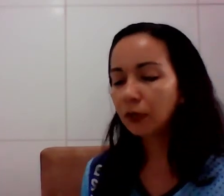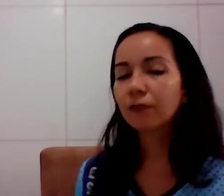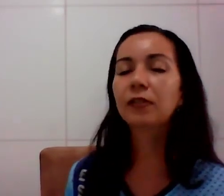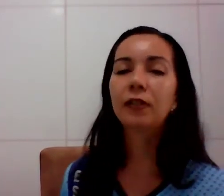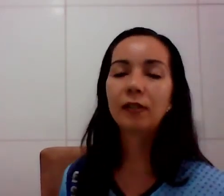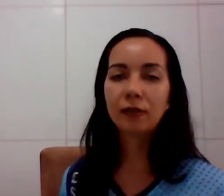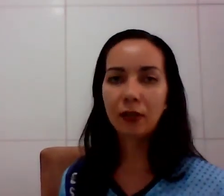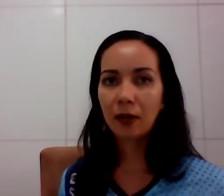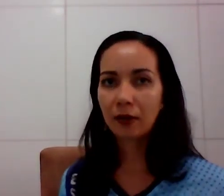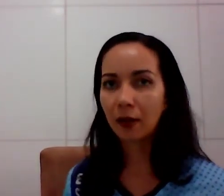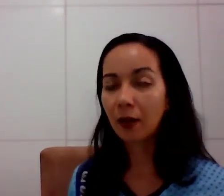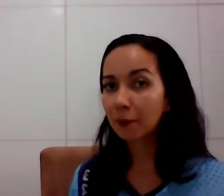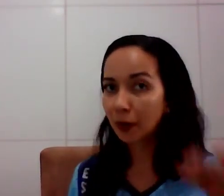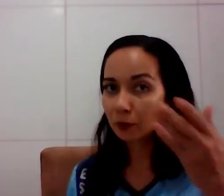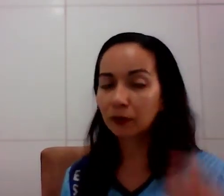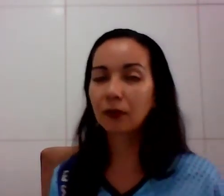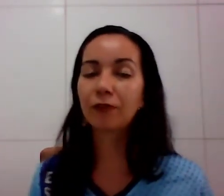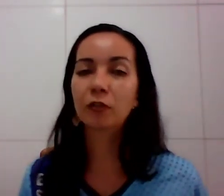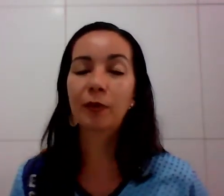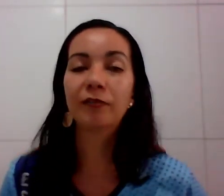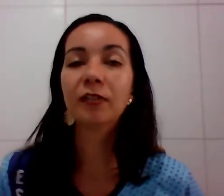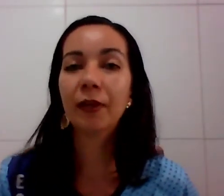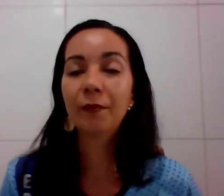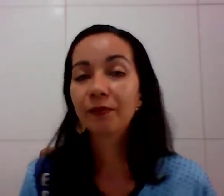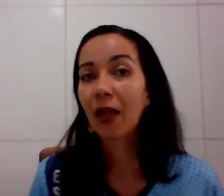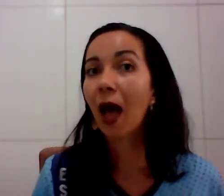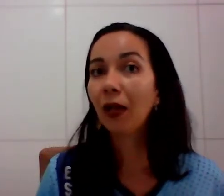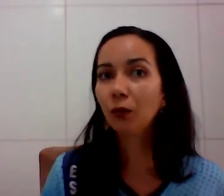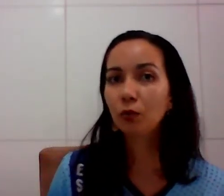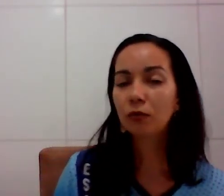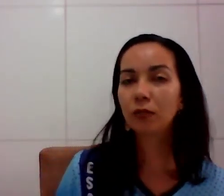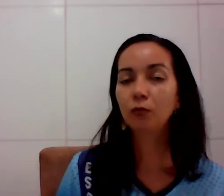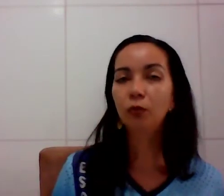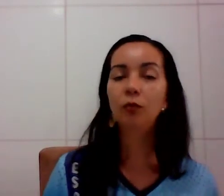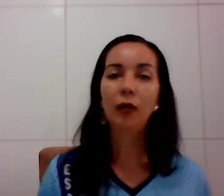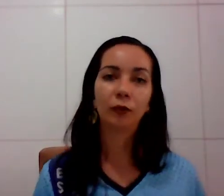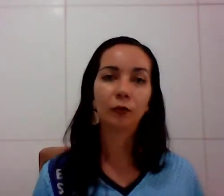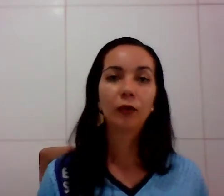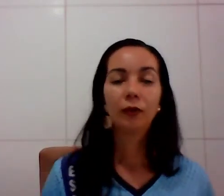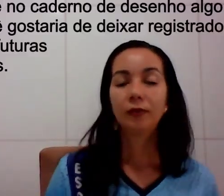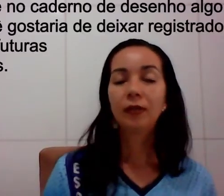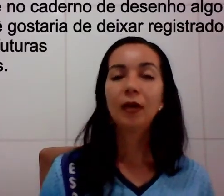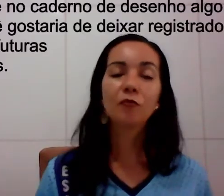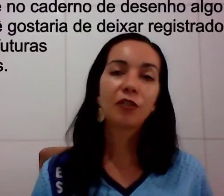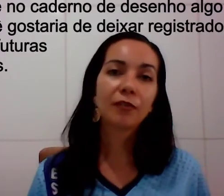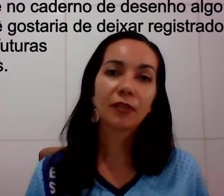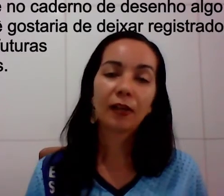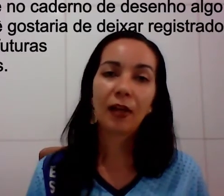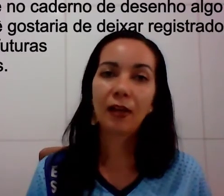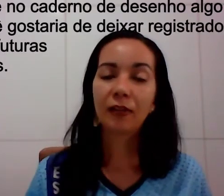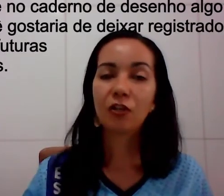que você desenharia? É uma pergunta que eu faço para você, aluno do segundo ano. Digamos que você queira